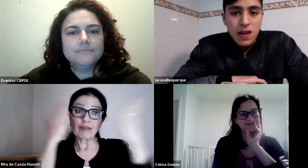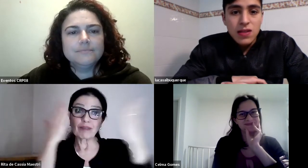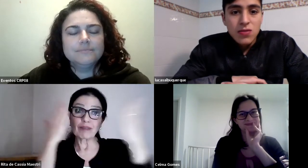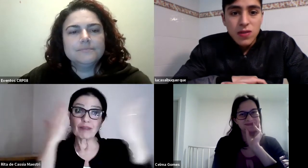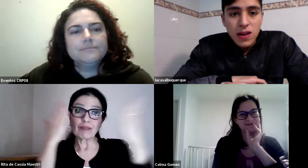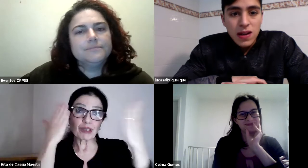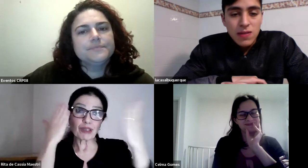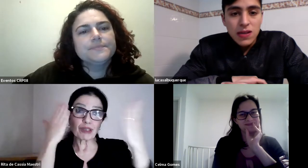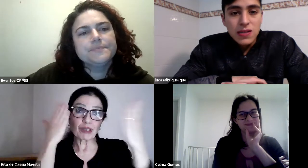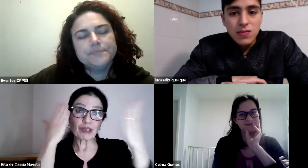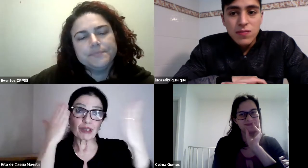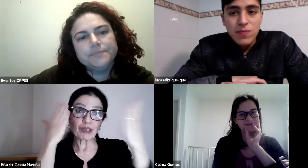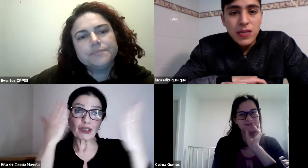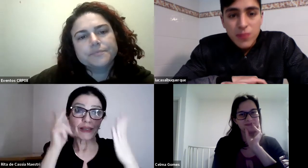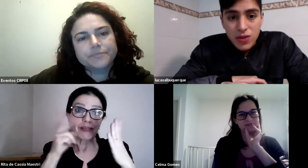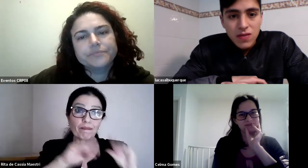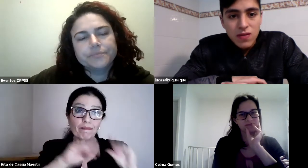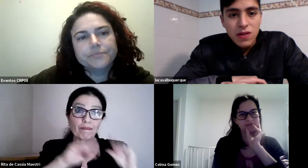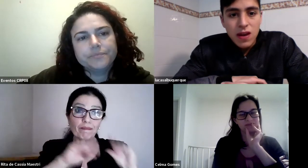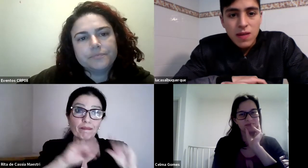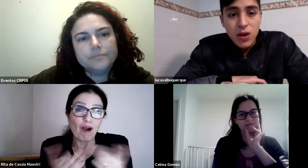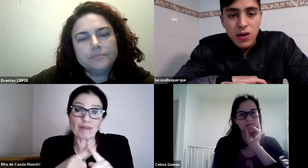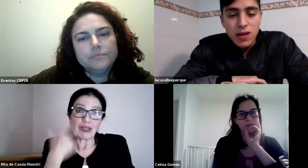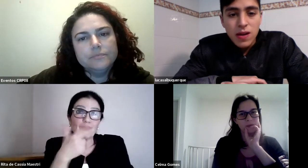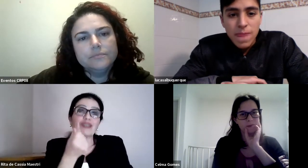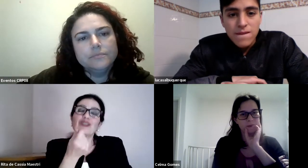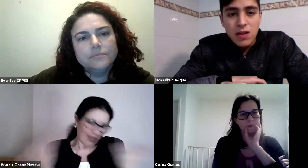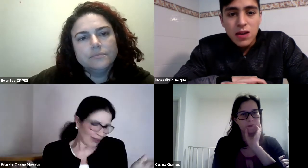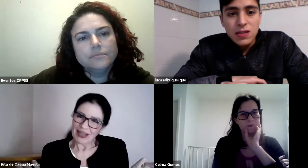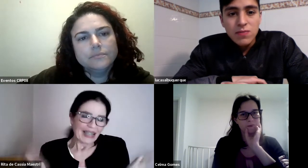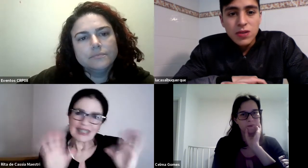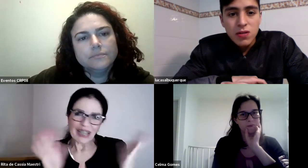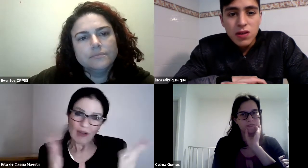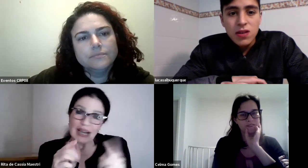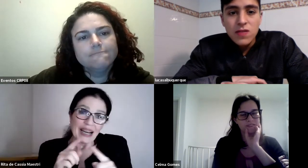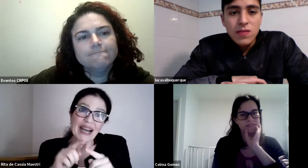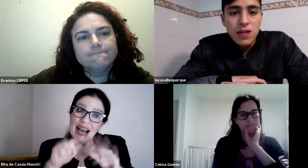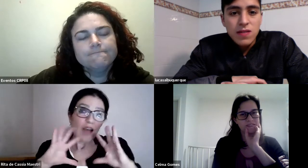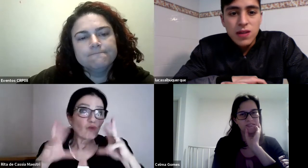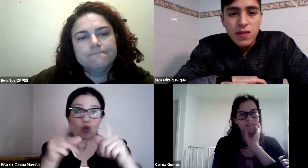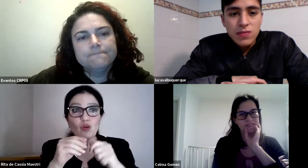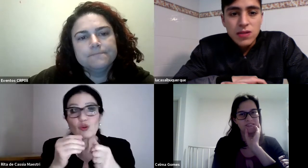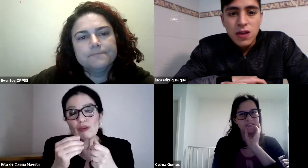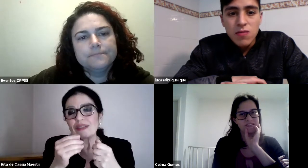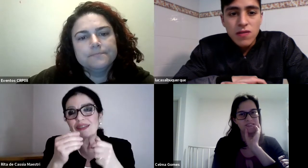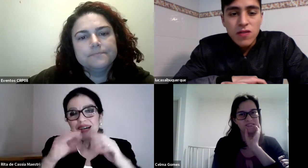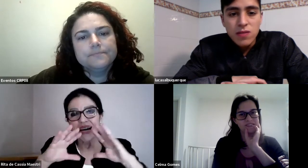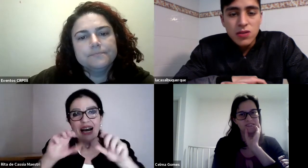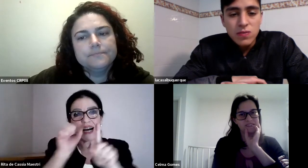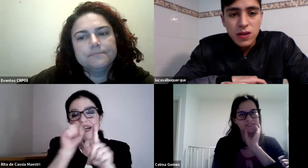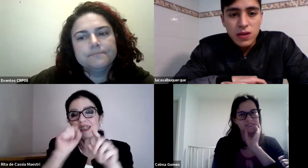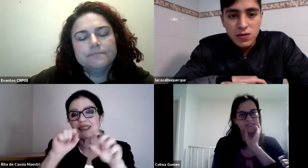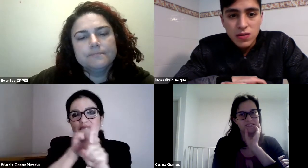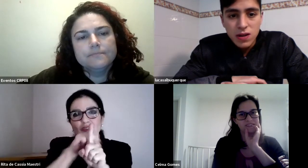Porque a dor é uma questão perceptível, né, a priori. Agora, a questão psicológica, dificilmente a família vai buscar alguma forma